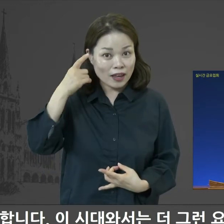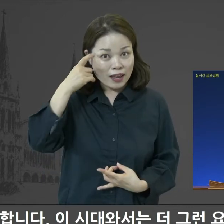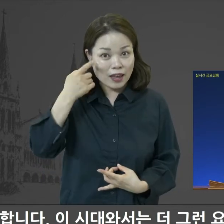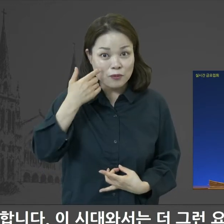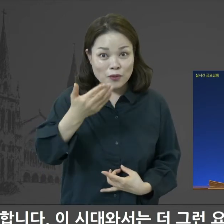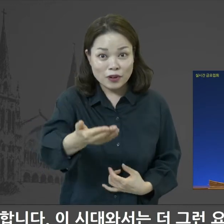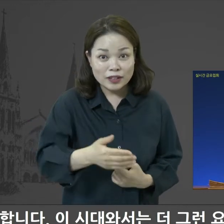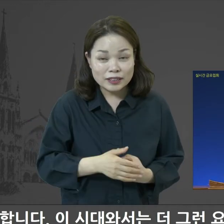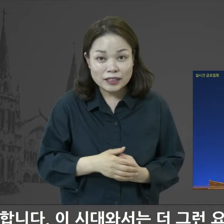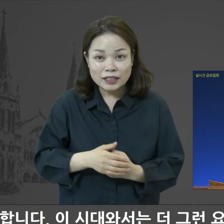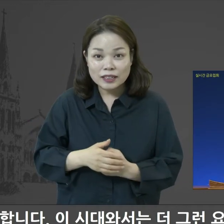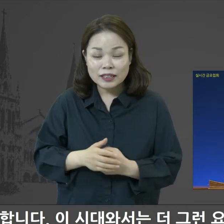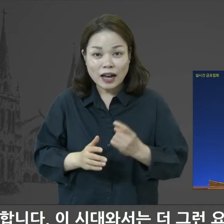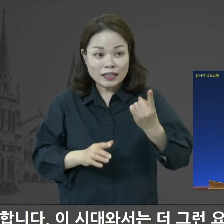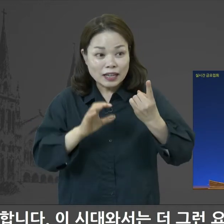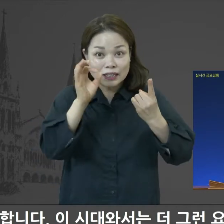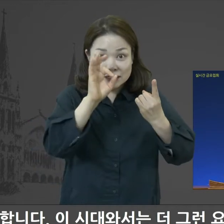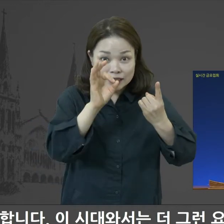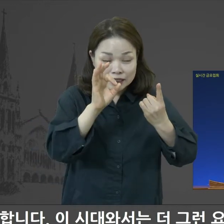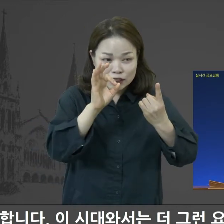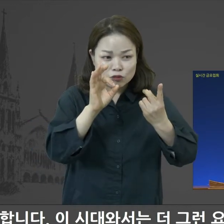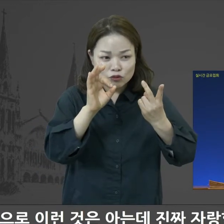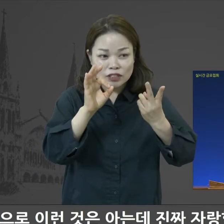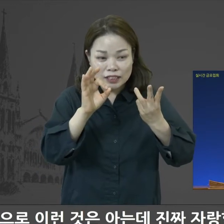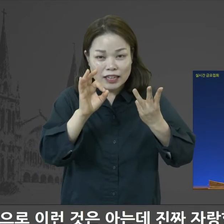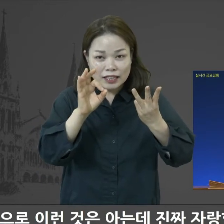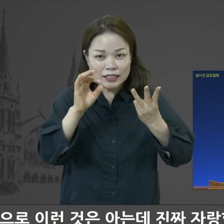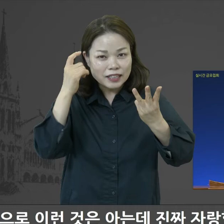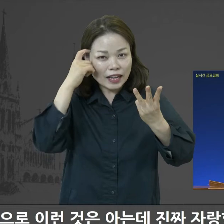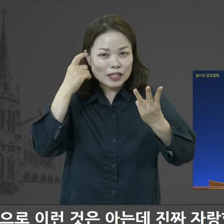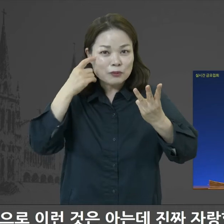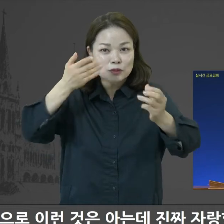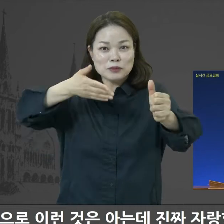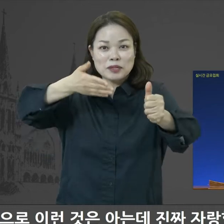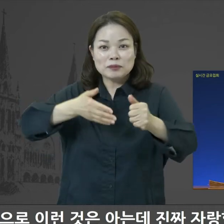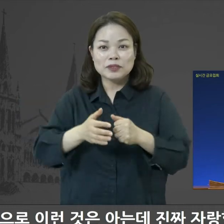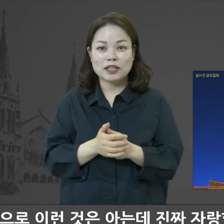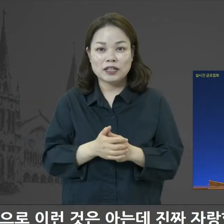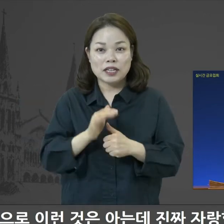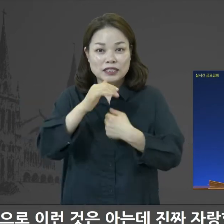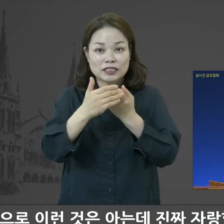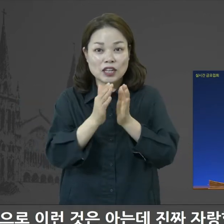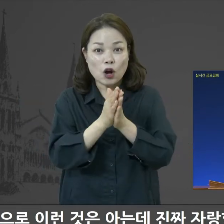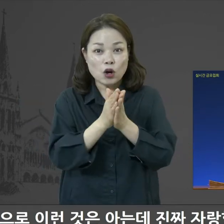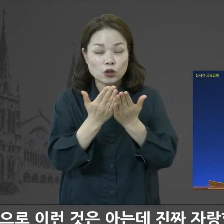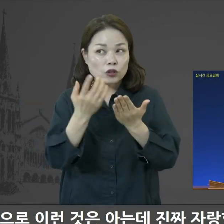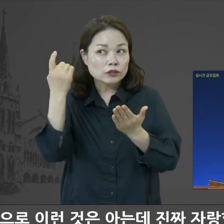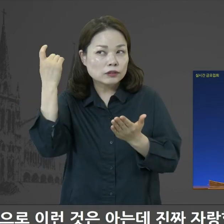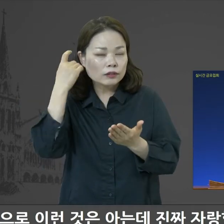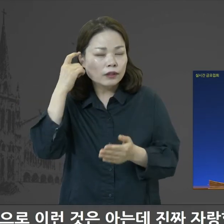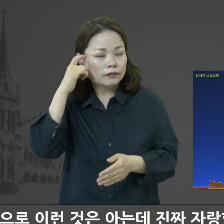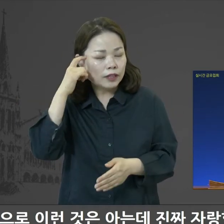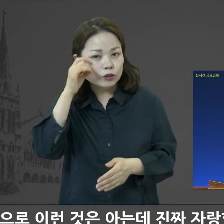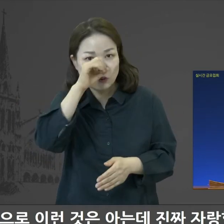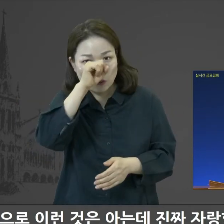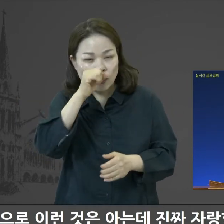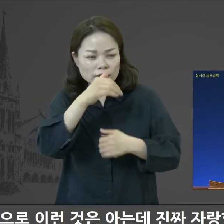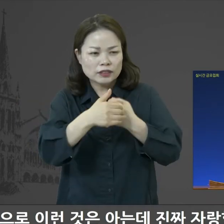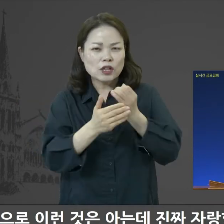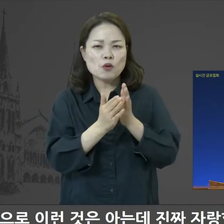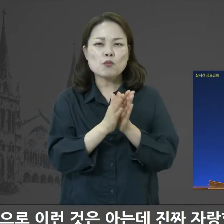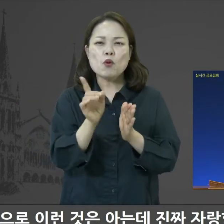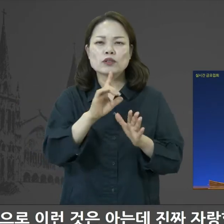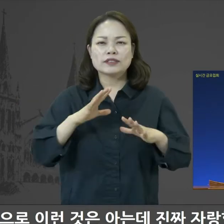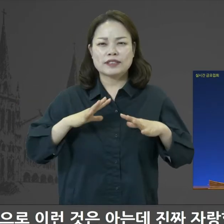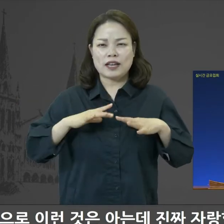바랍니다. 하나 찾으셨으면 2개, 3개 더 찾아보시기 바랍니다. 여러분 성경 속에서 들은 것을 기억해도 좋고요. 성경은